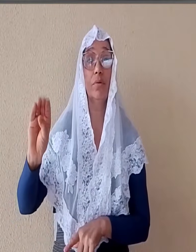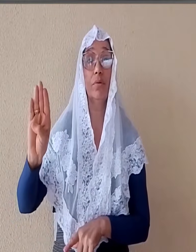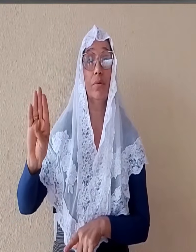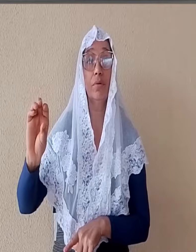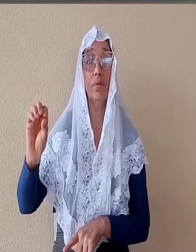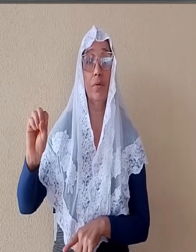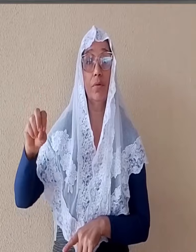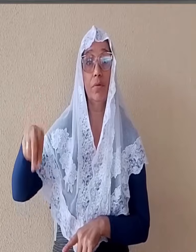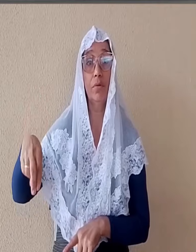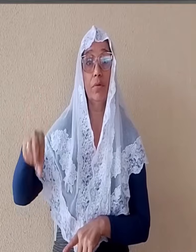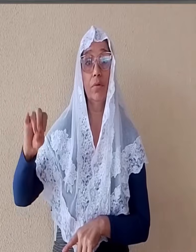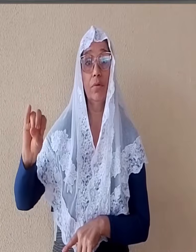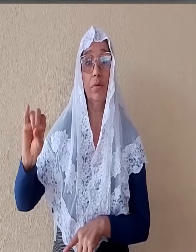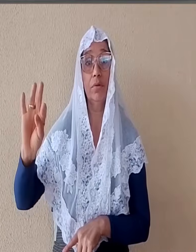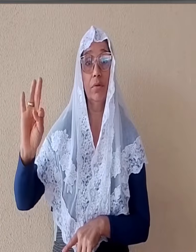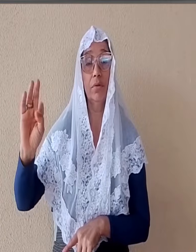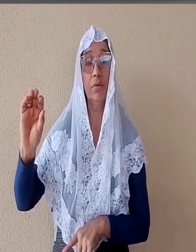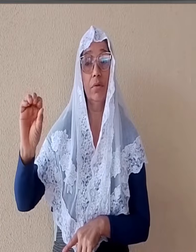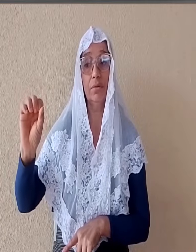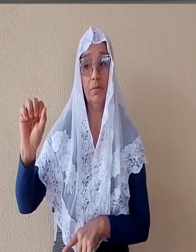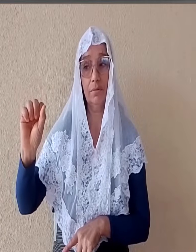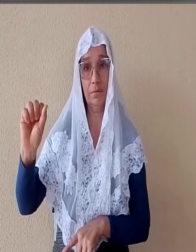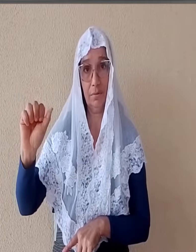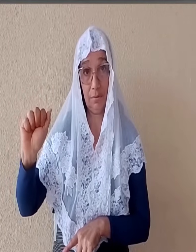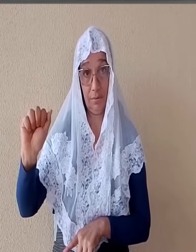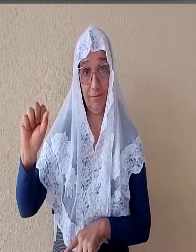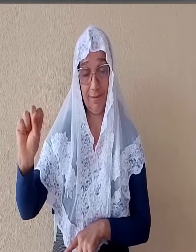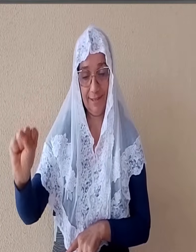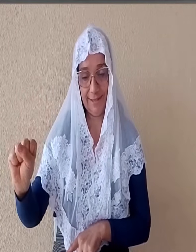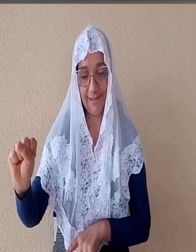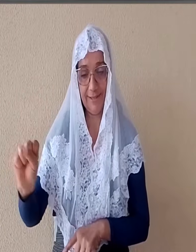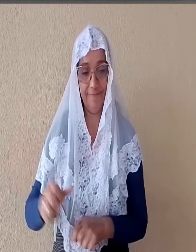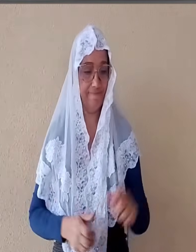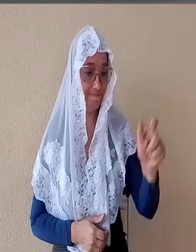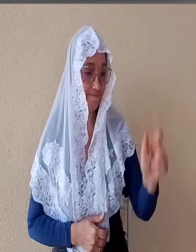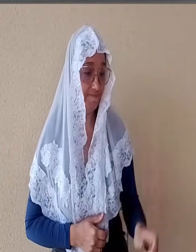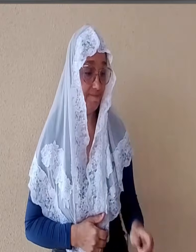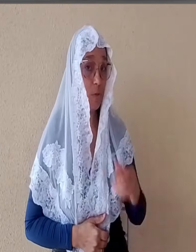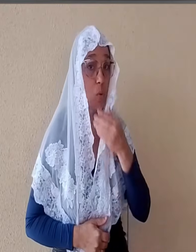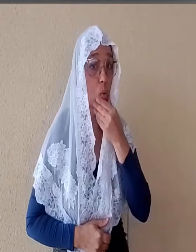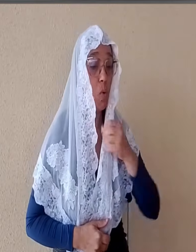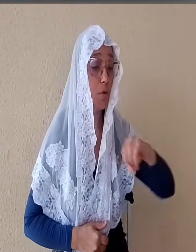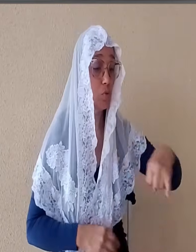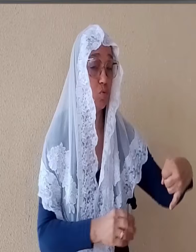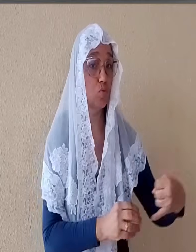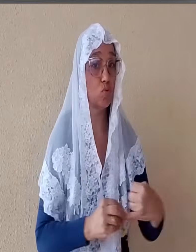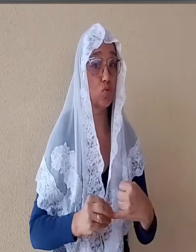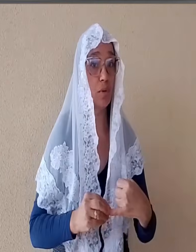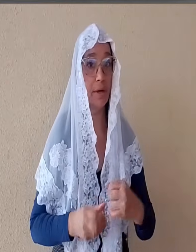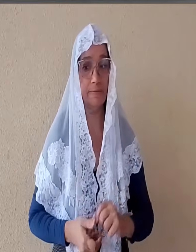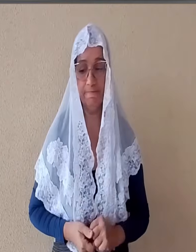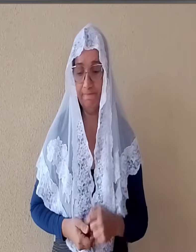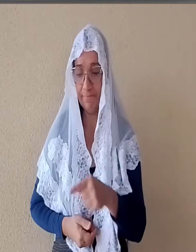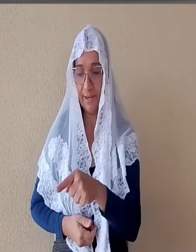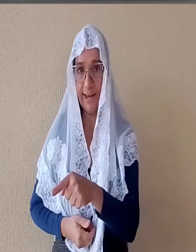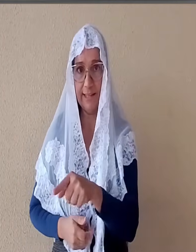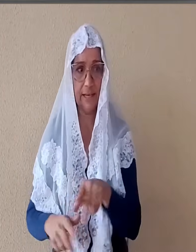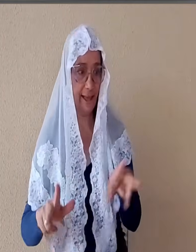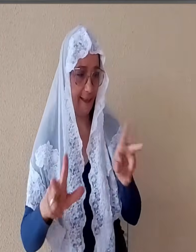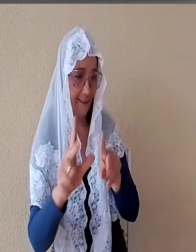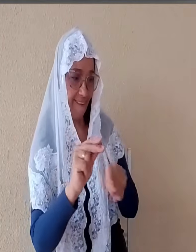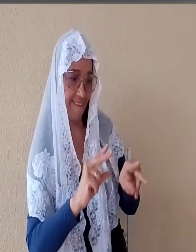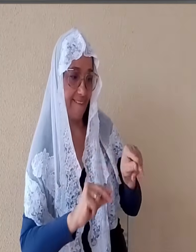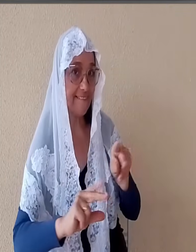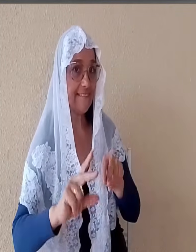aliança. E sucedeu que, ouvindo isto, todos os reis que estavam